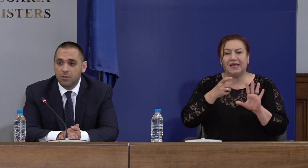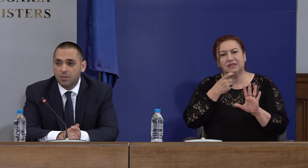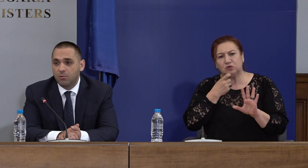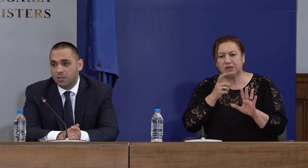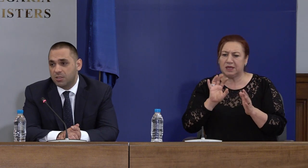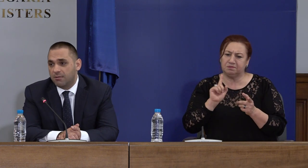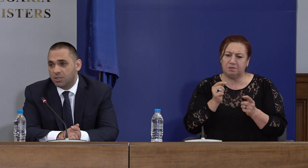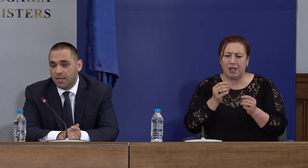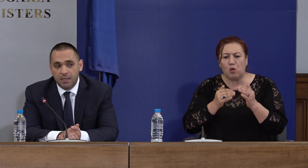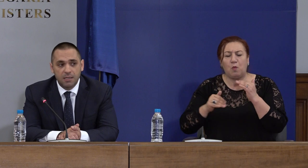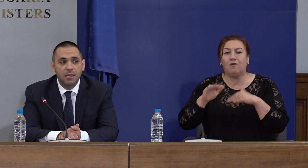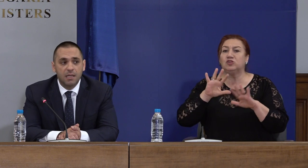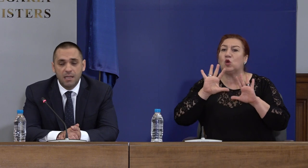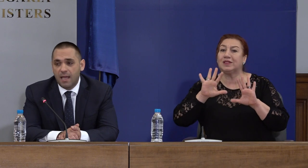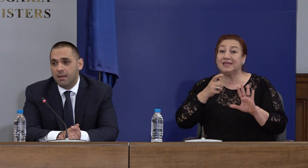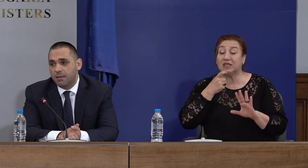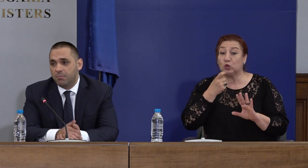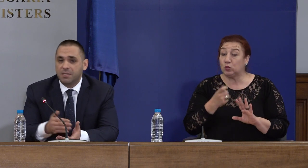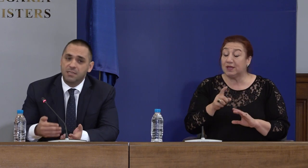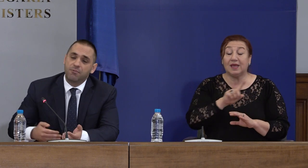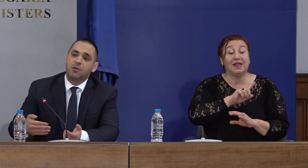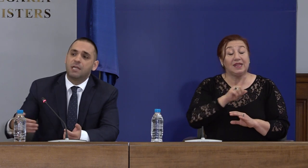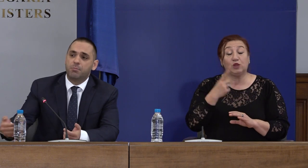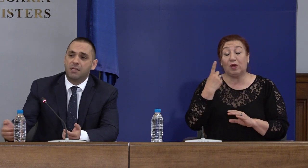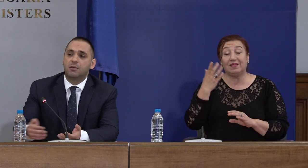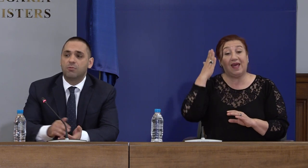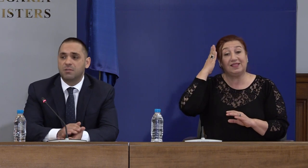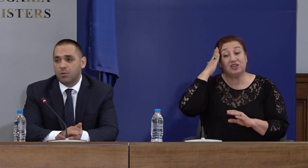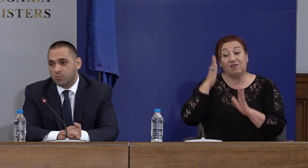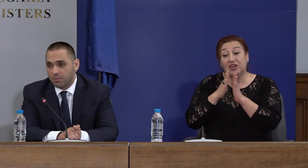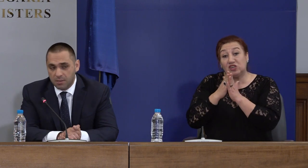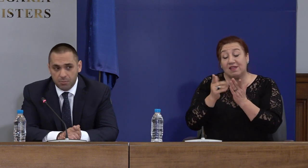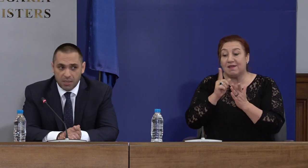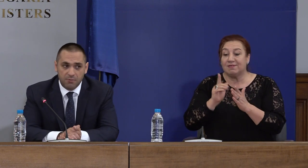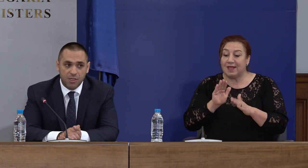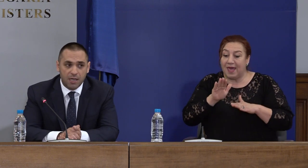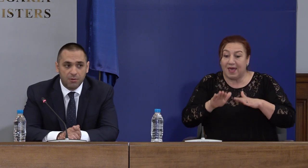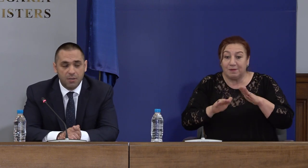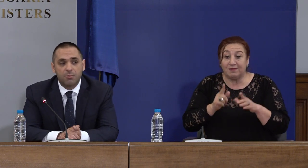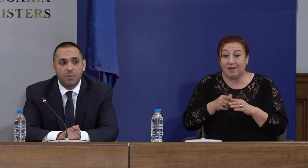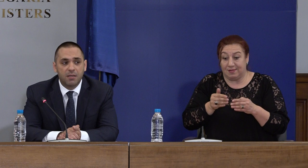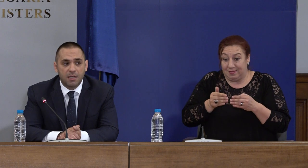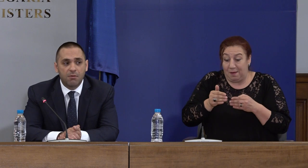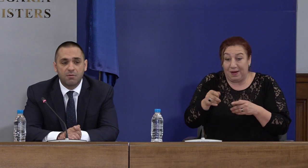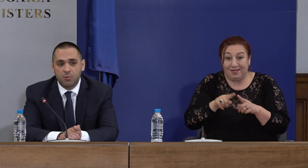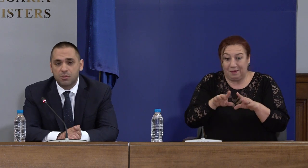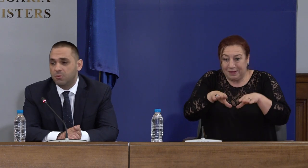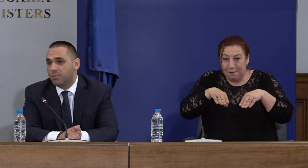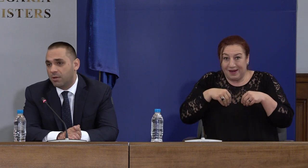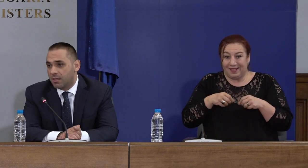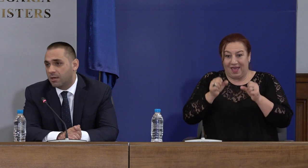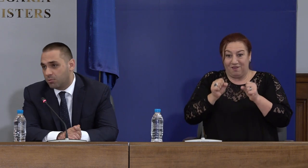10 години никоя държава членка не е пристъпвала напред като възможност да бъде приета в чакалнята. Към момента такава